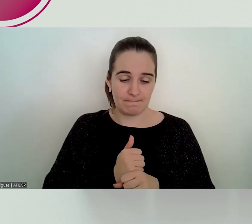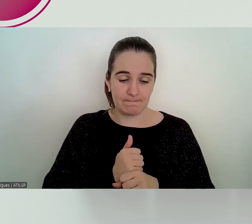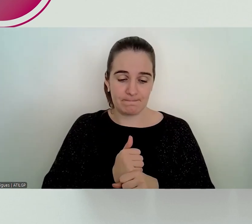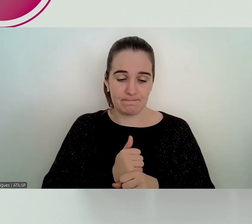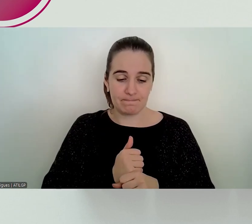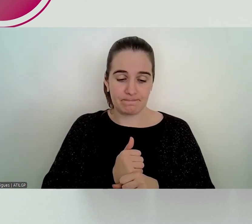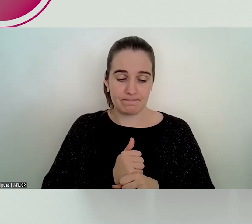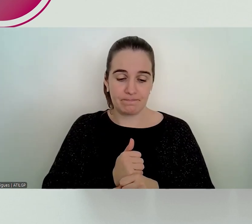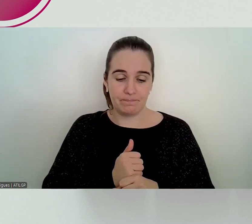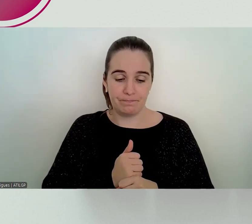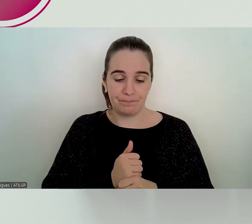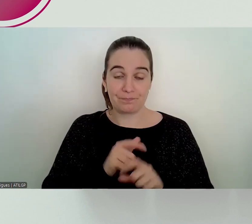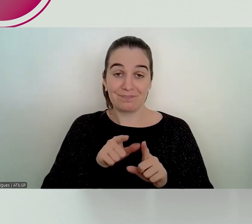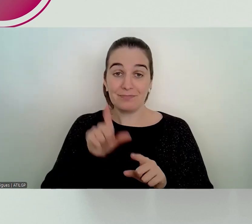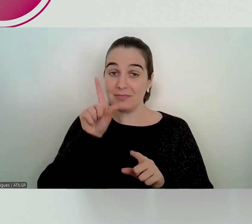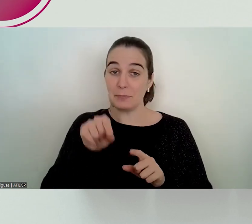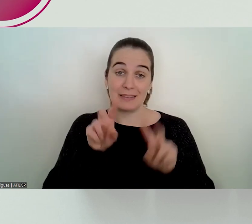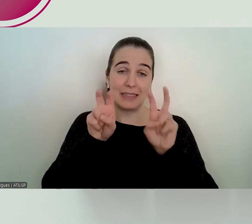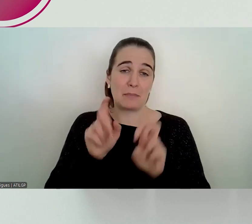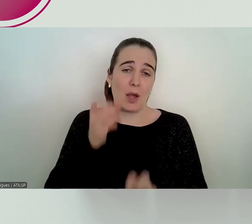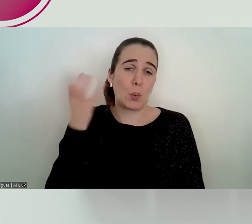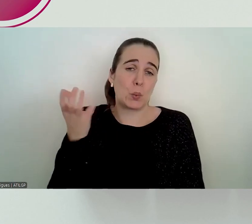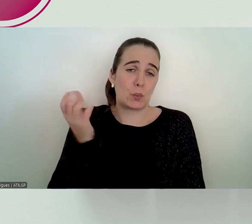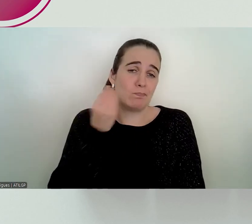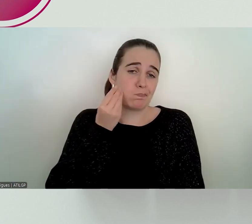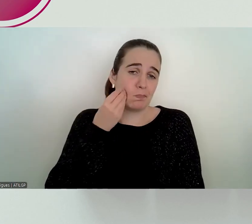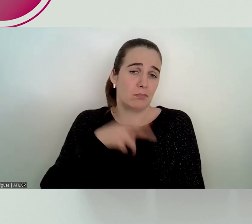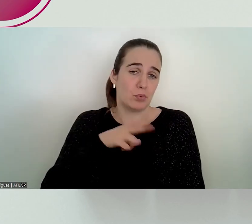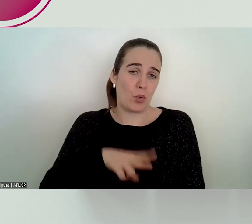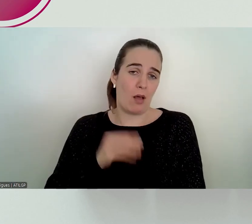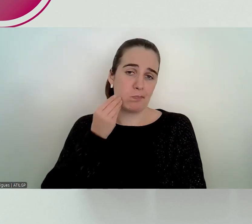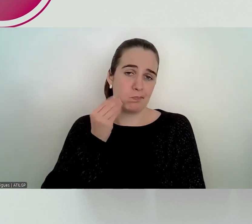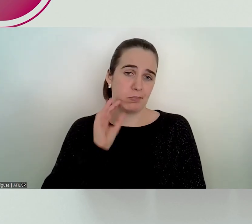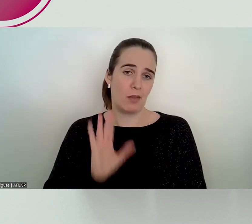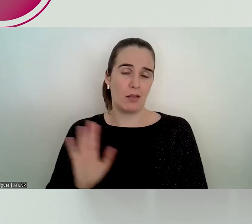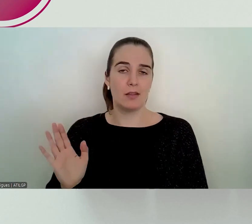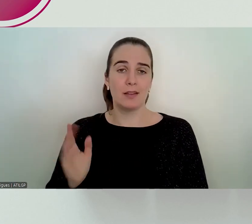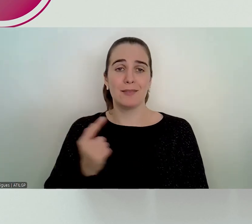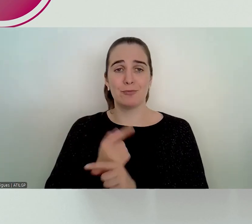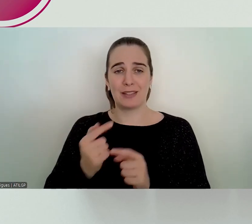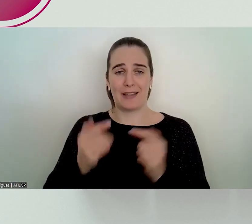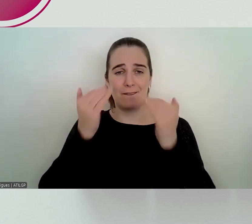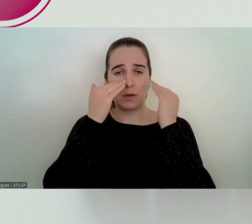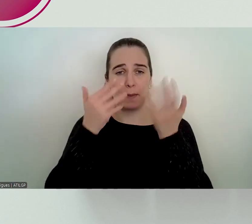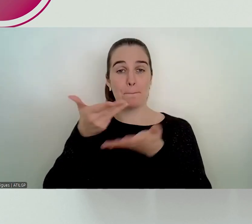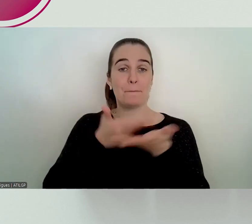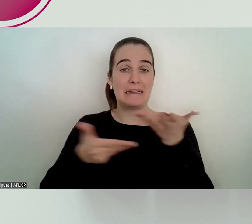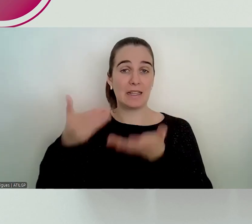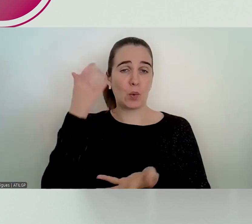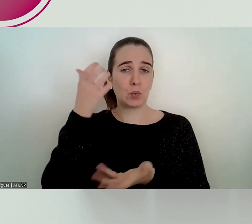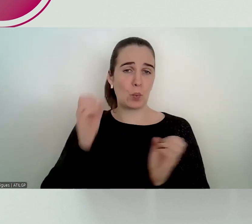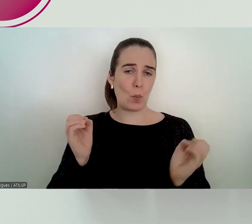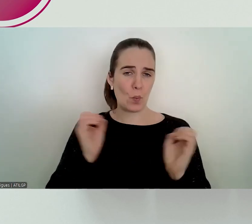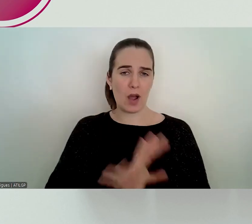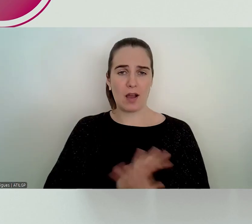novamente em matérias culturais, porque tem que haver cultura de partilha de dados,